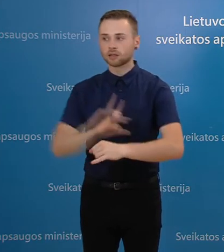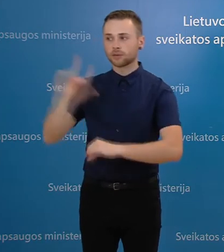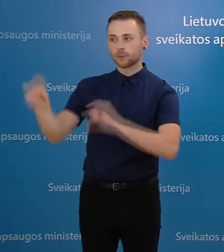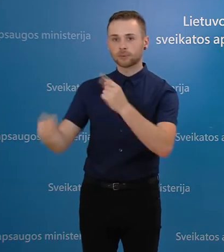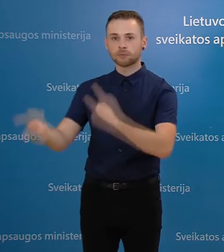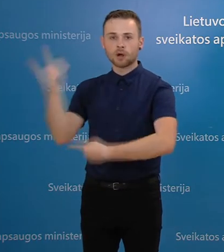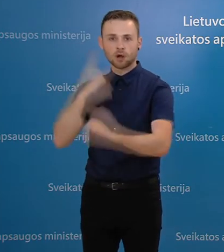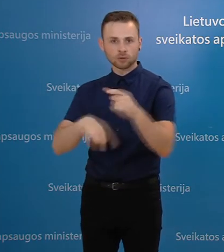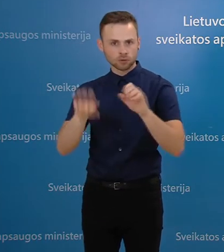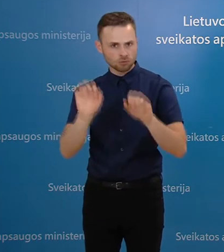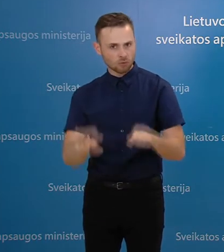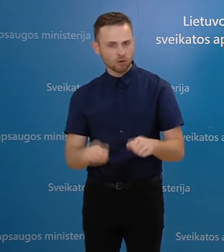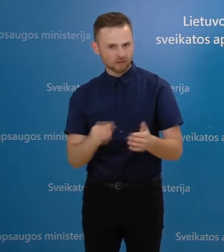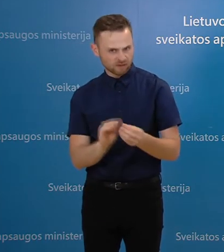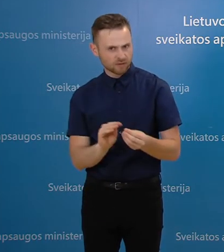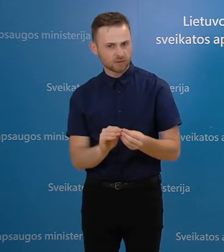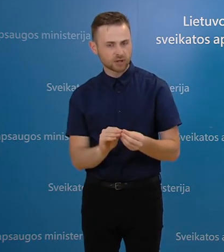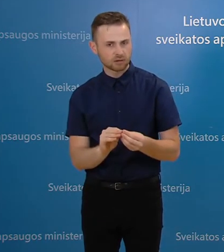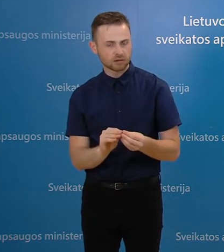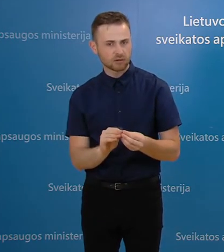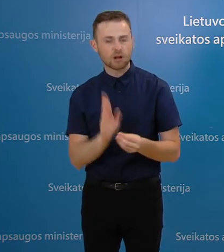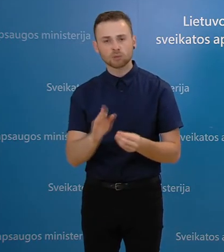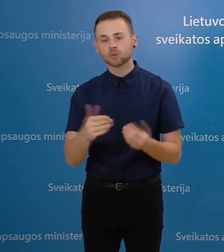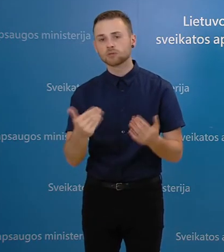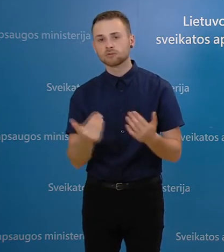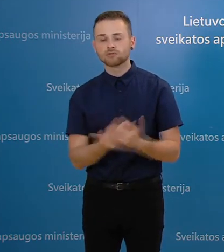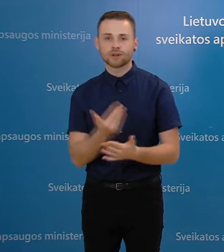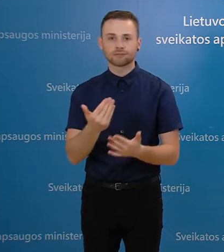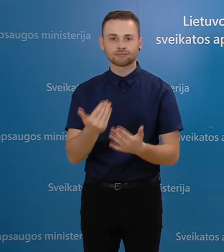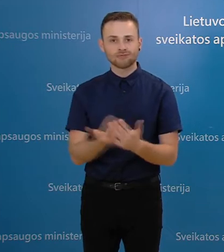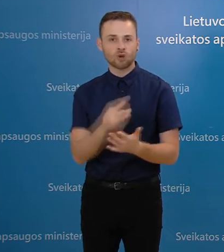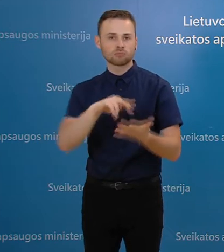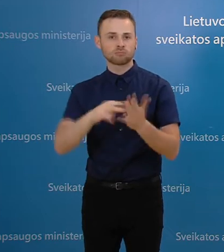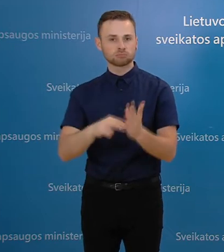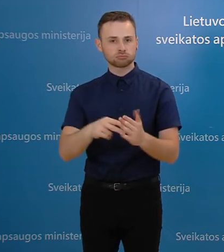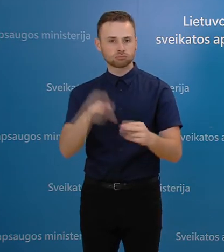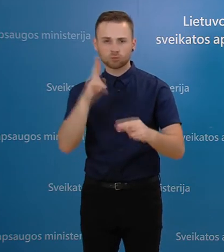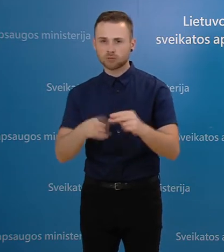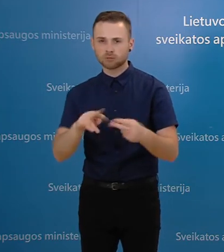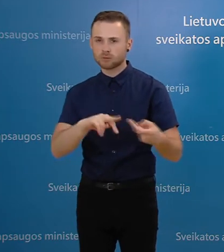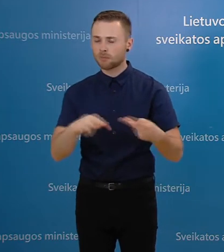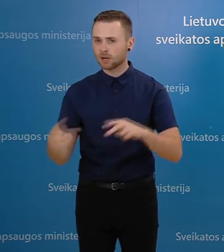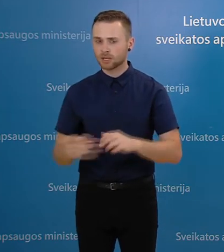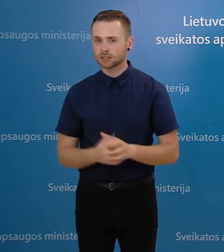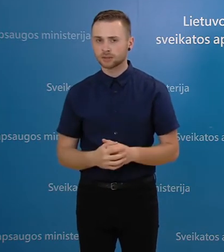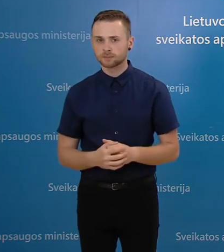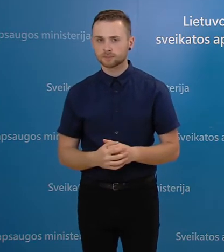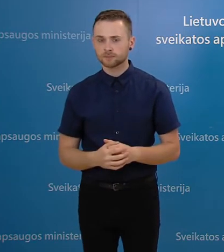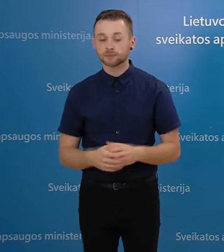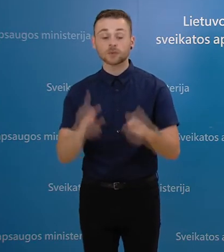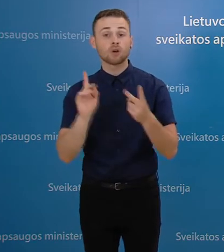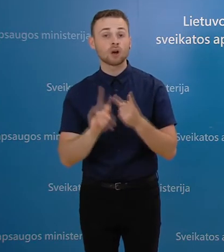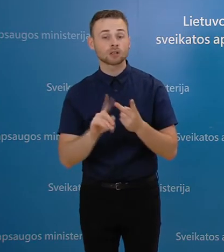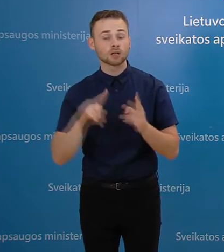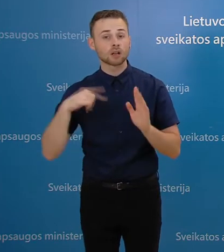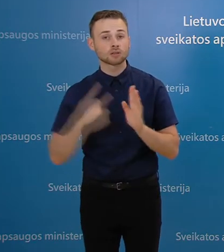Lenkijos? Ir ar gali koreguoti tos sprendimus, kuriuos pristatė premjeras ir kuriuos jūs šiandien pats pristatėt? O antrasis